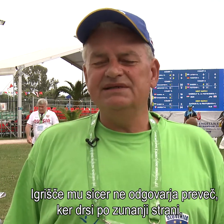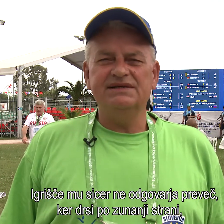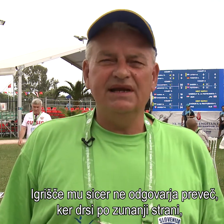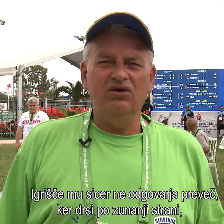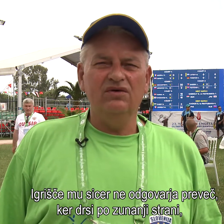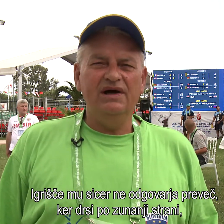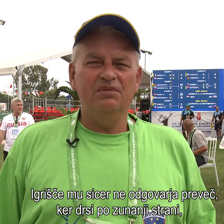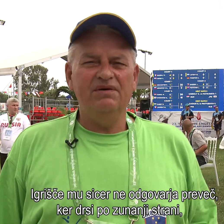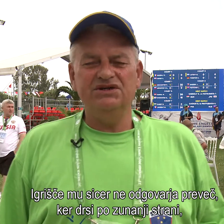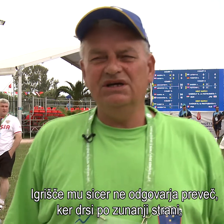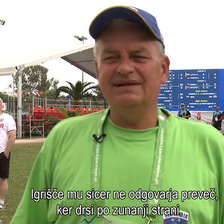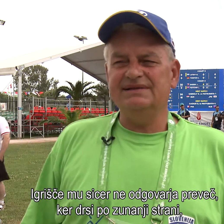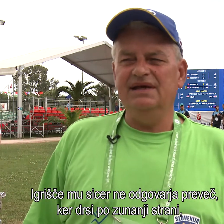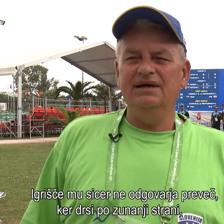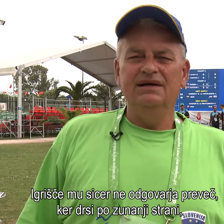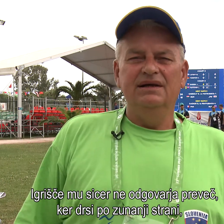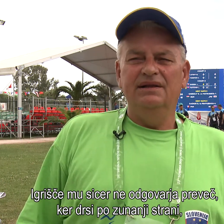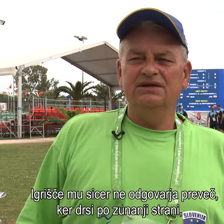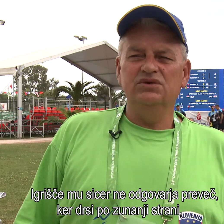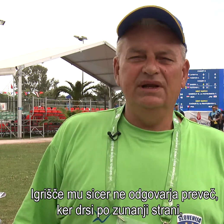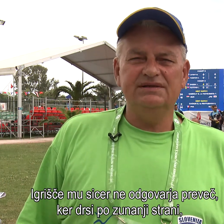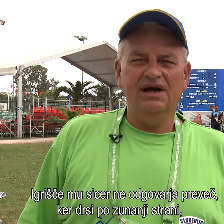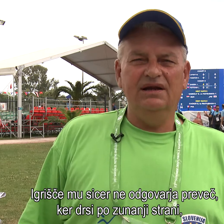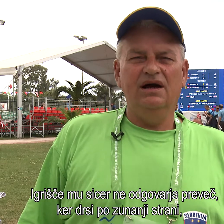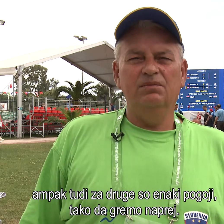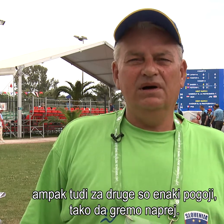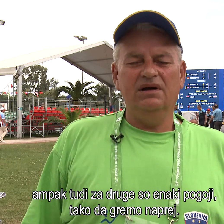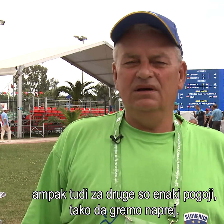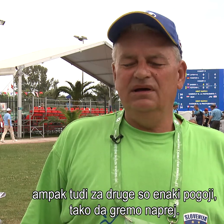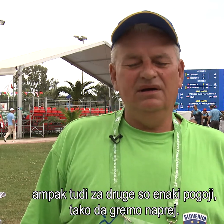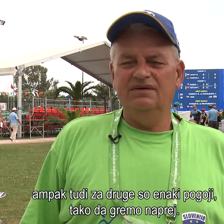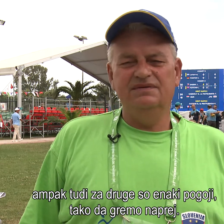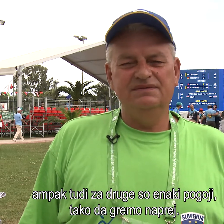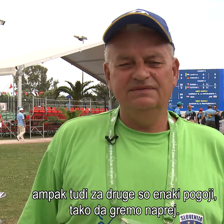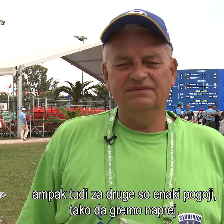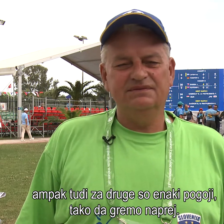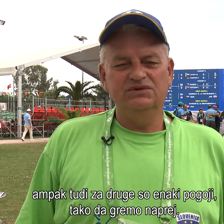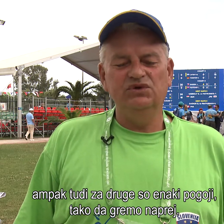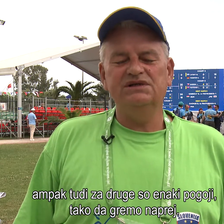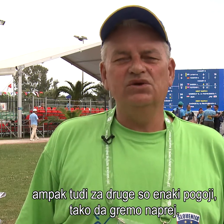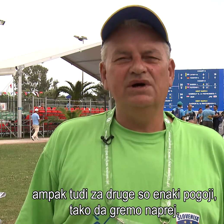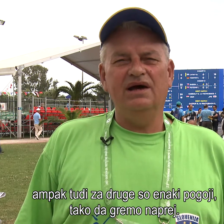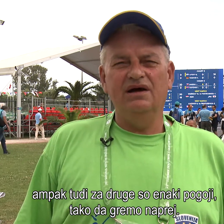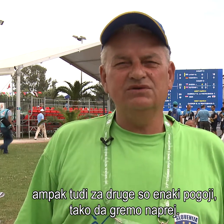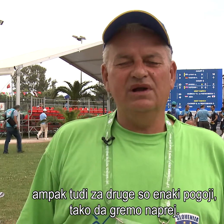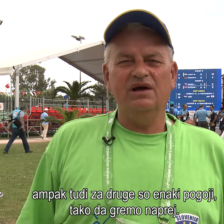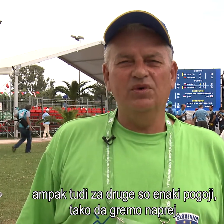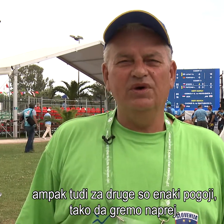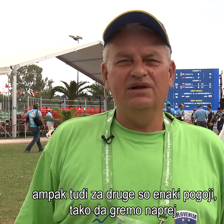sicer ne odgovarja preveč, ker drsi na zunanji strani, ampak tudi za druge so enake pogoje, tako